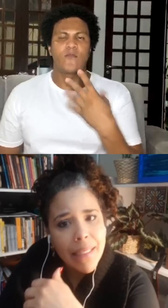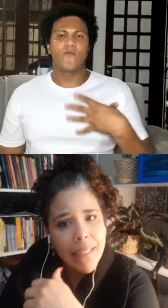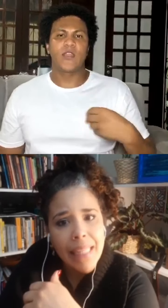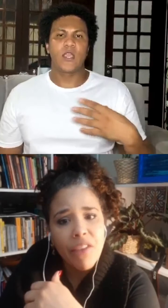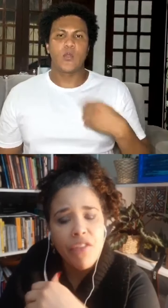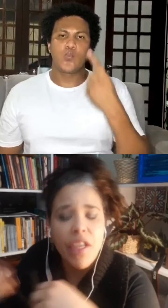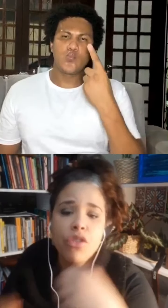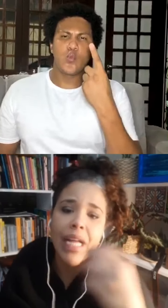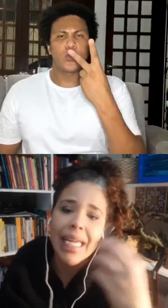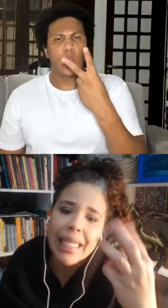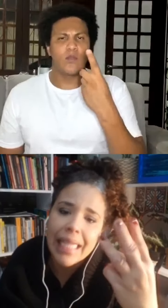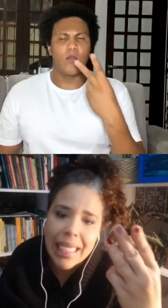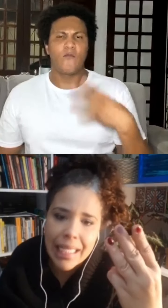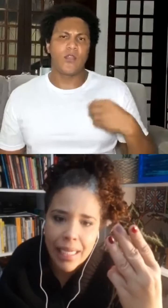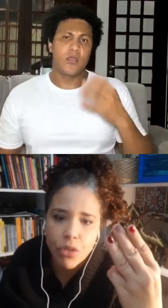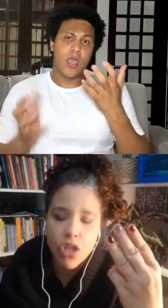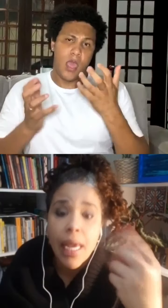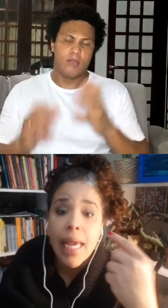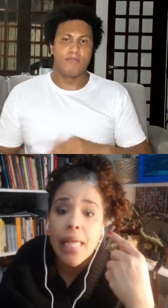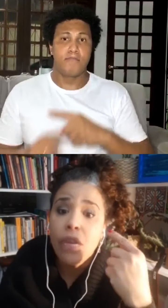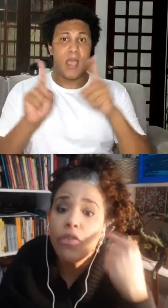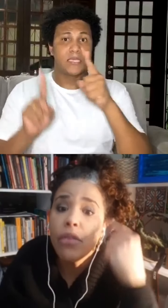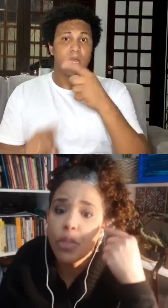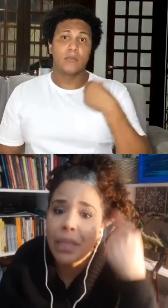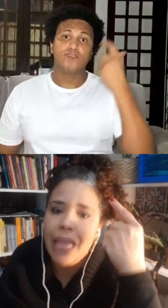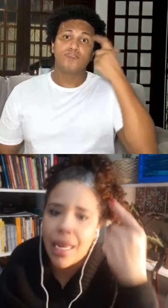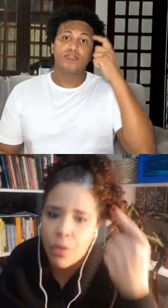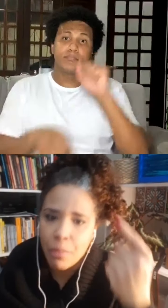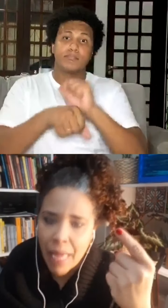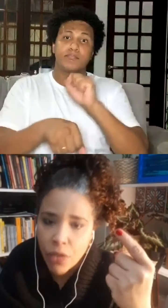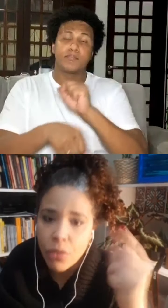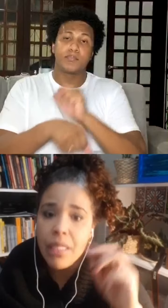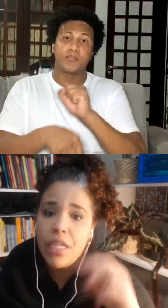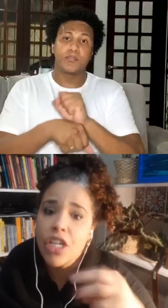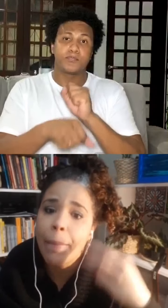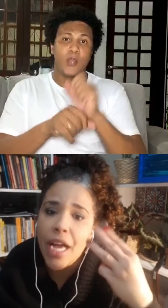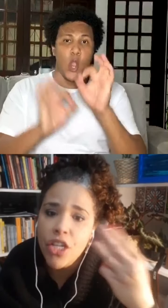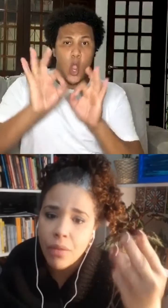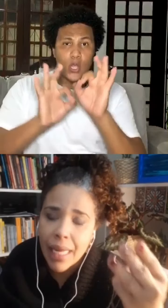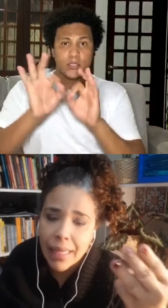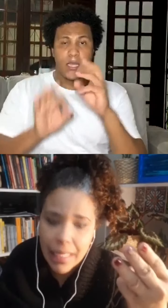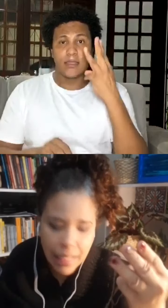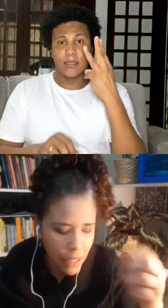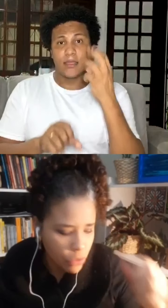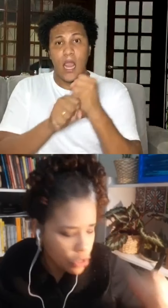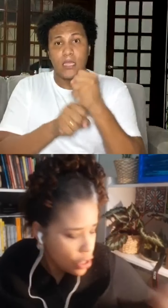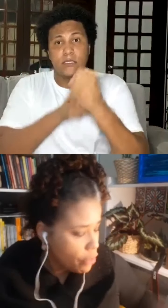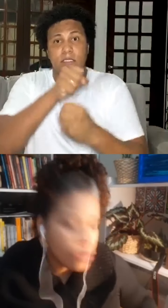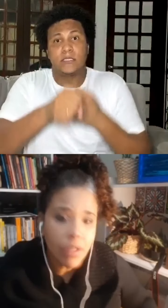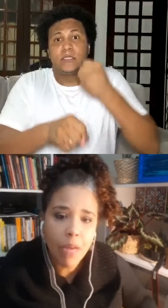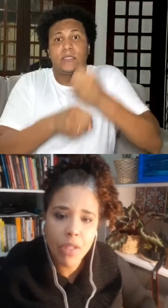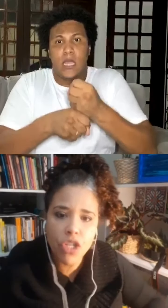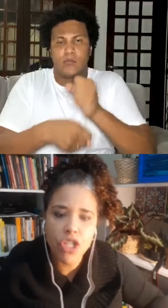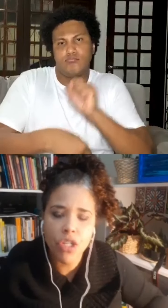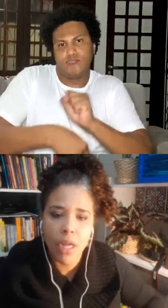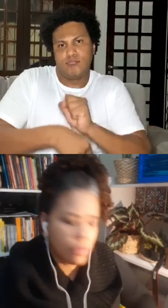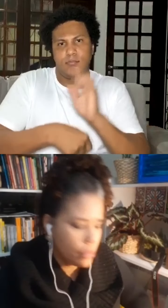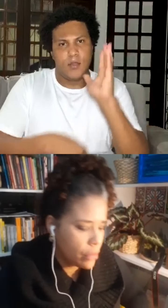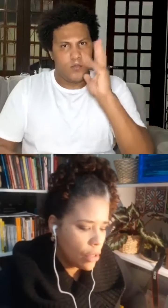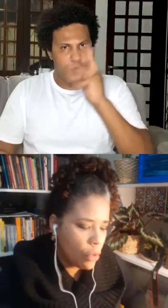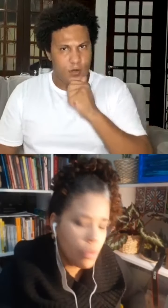pensar em ter filhos daqui a 3 anos. Então, vamos pensar num método que seja capaz de durar 3 anos. Vou dar uma